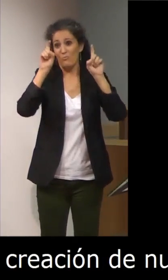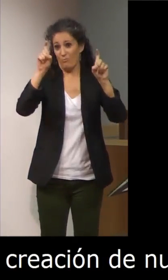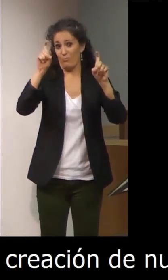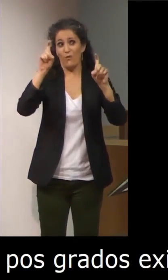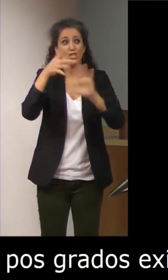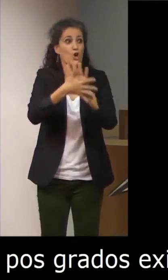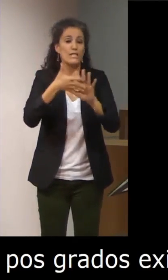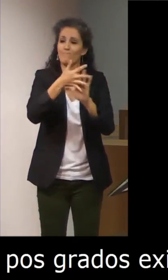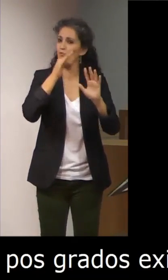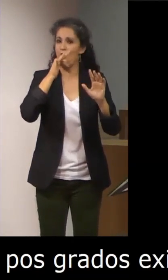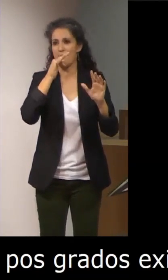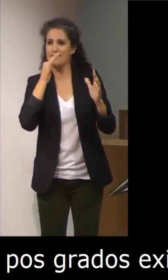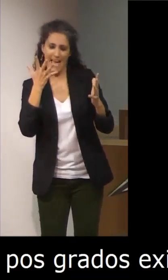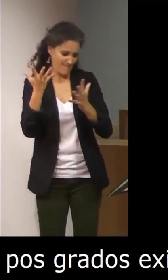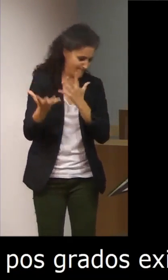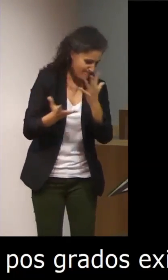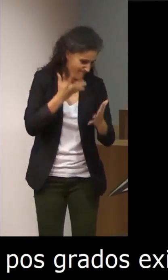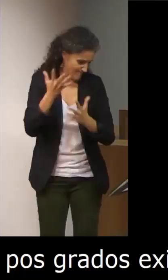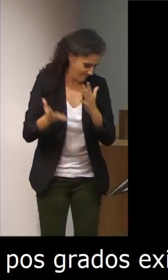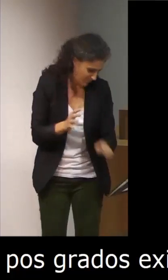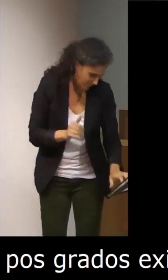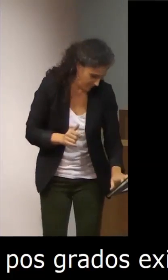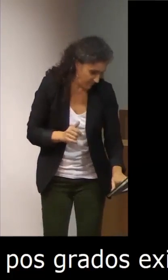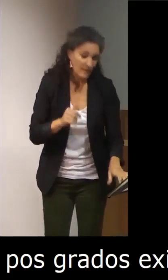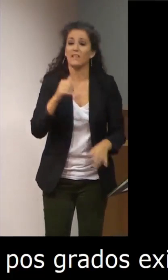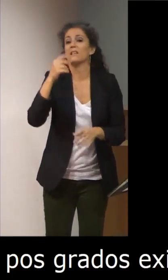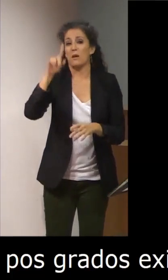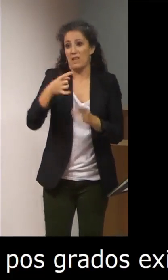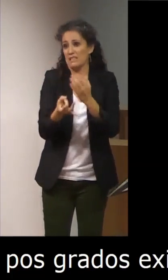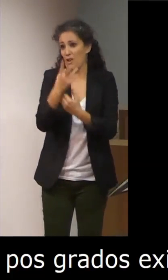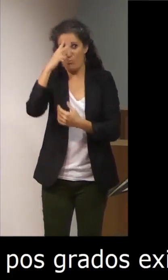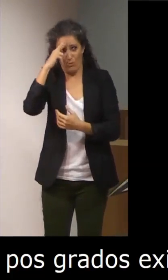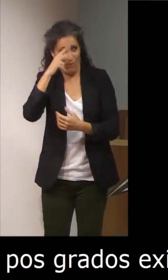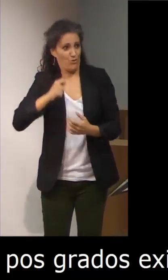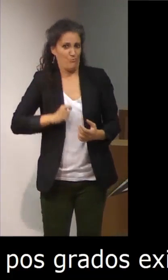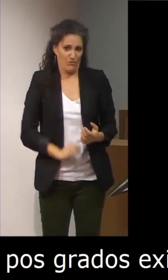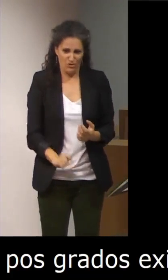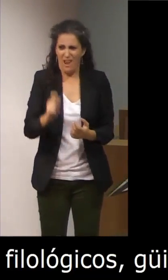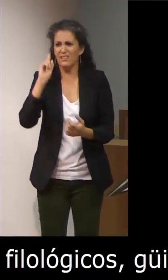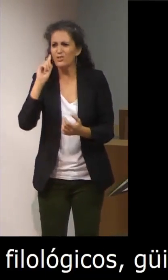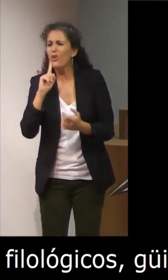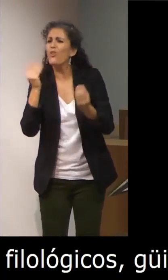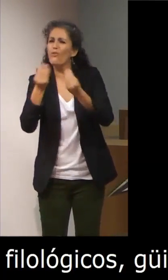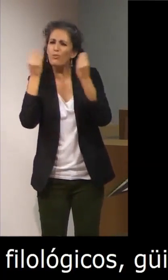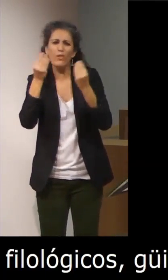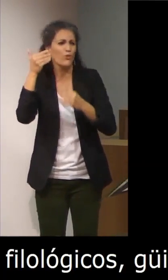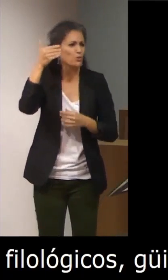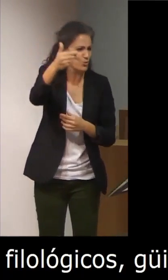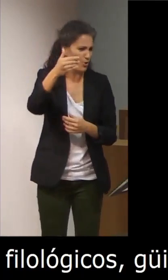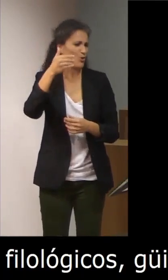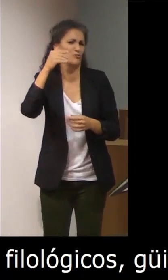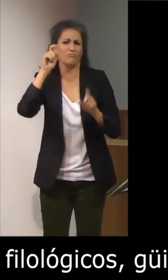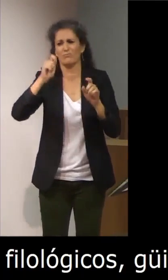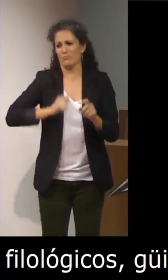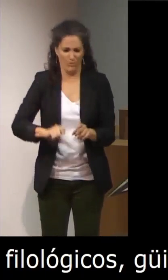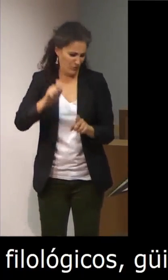en la formación del profesorado docente de esta lengua que todavía es una asignatura que tenemos pendiente y que nos que genera una gran